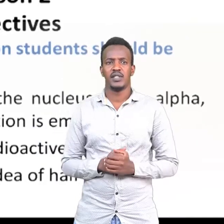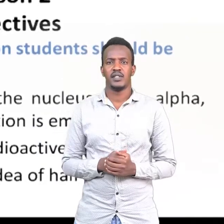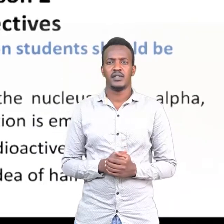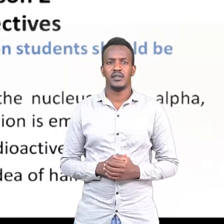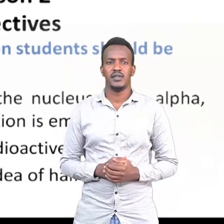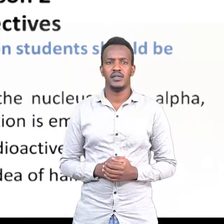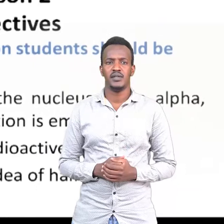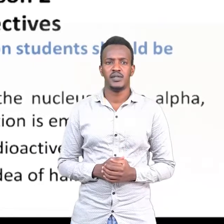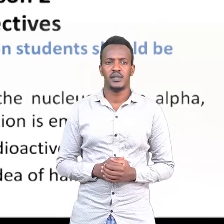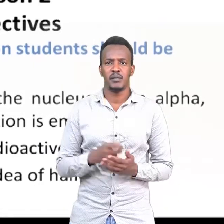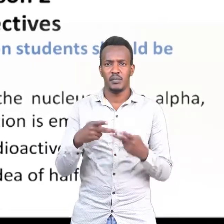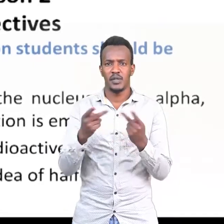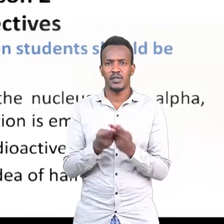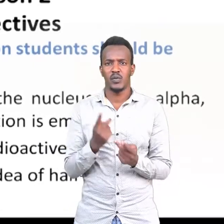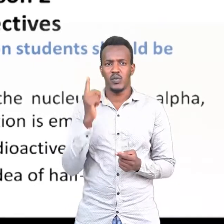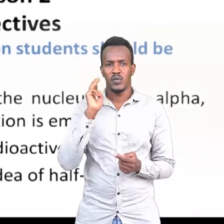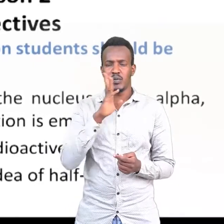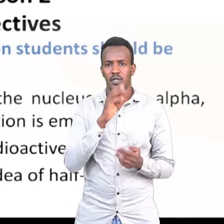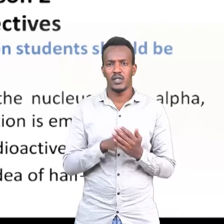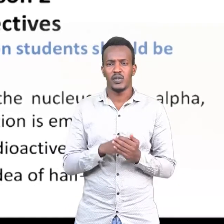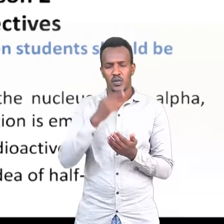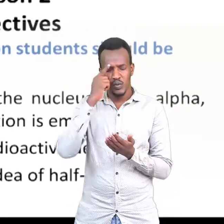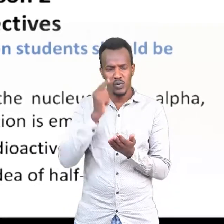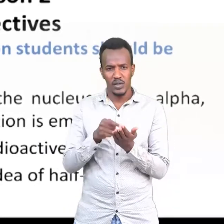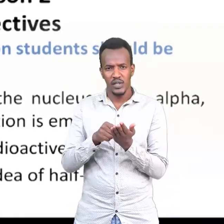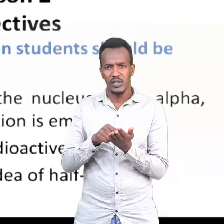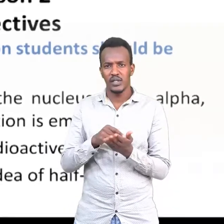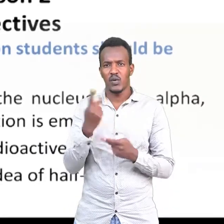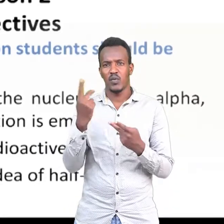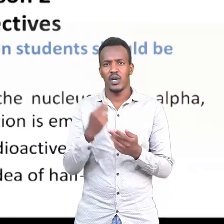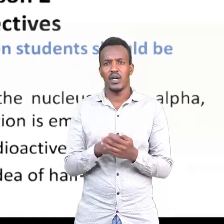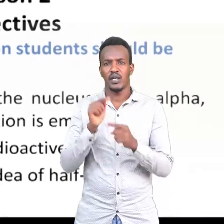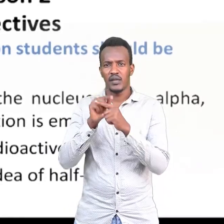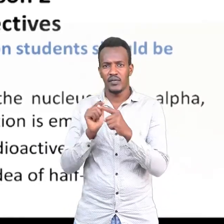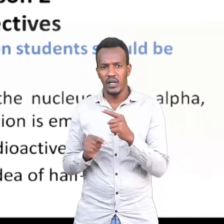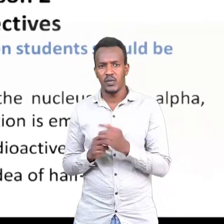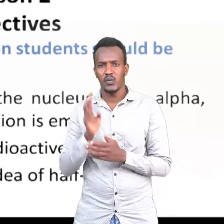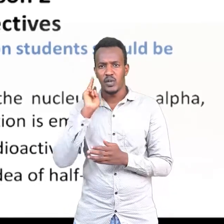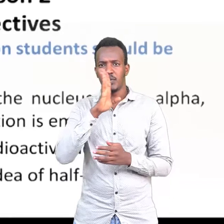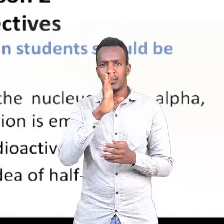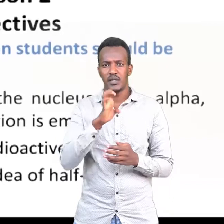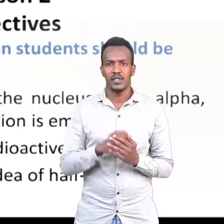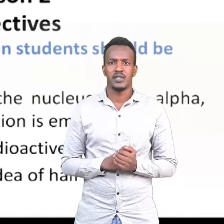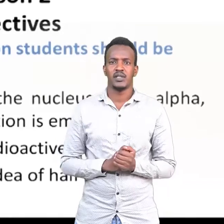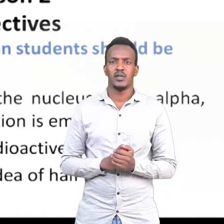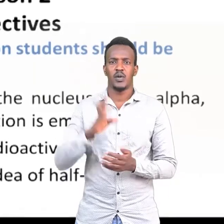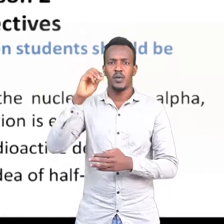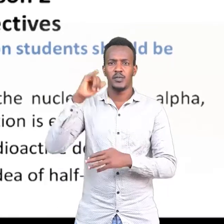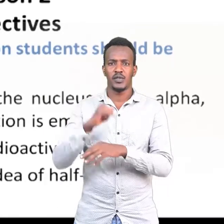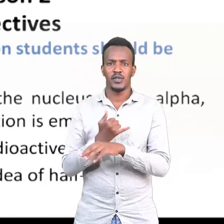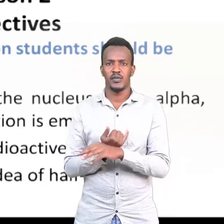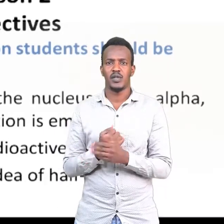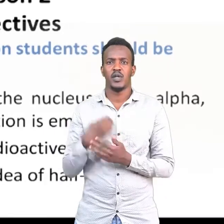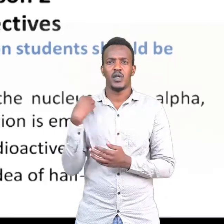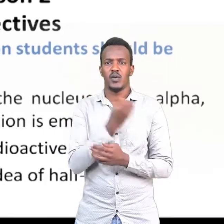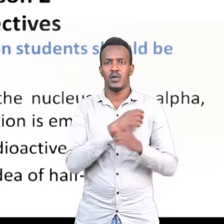bareedka atomkii qaybsamayay inteebu markaasi waxa weeyaan nucleus-tiisaasi time-ka ay ku qaybsamaysaa muxuu noqonaya. Waa ujeedada waxa weeyaan